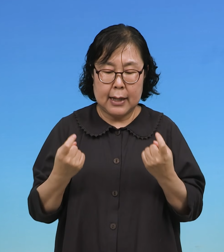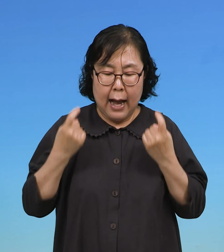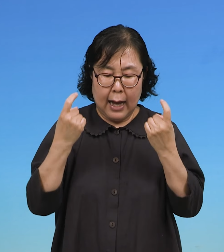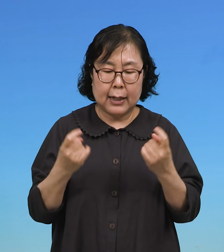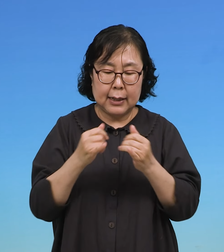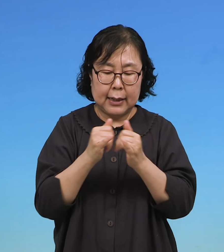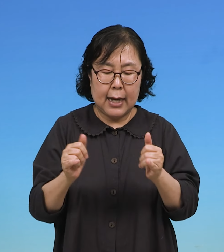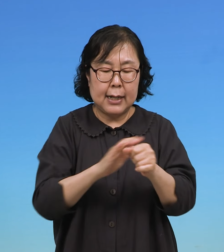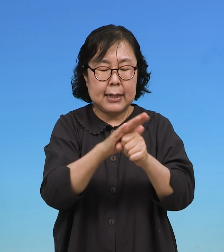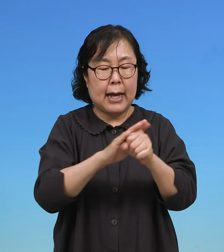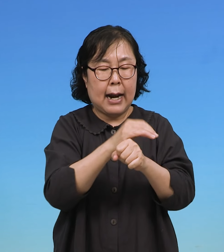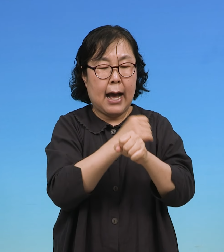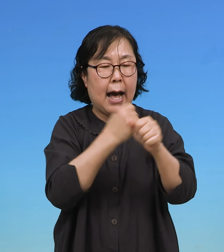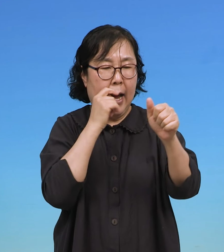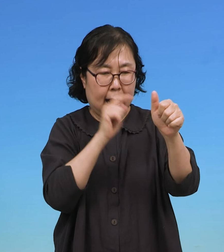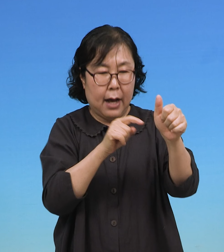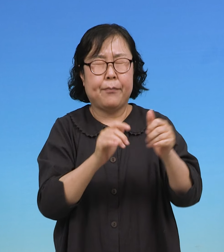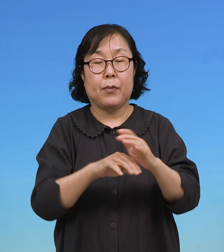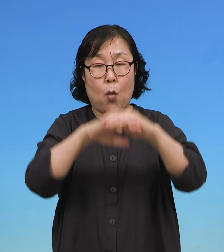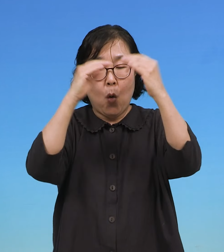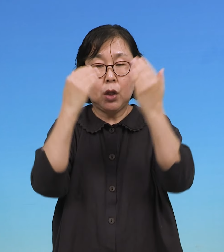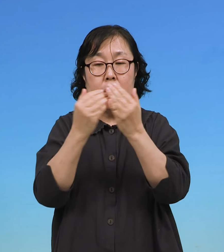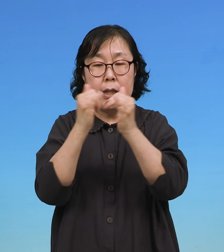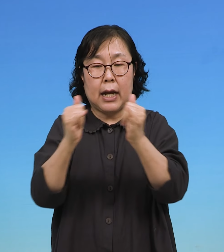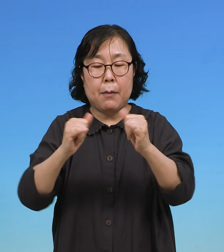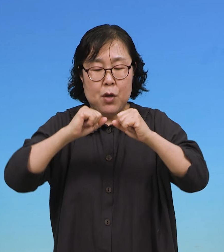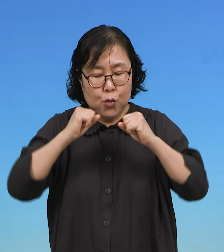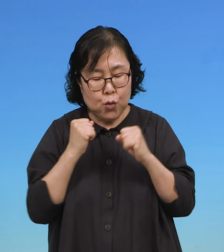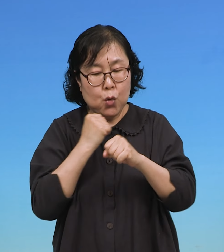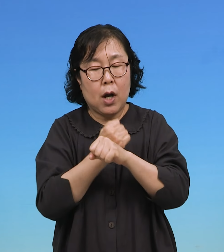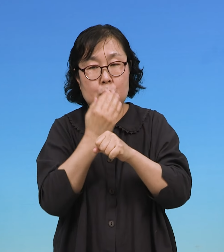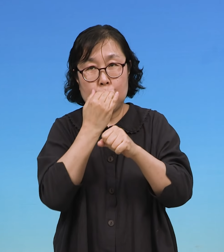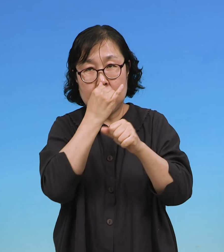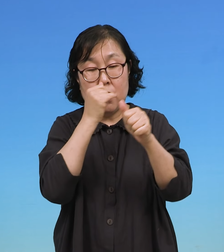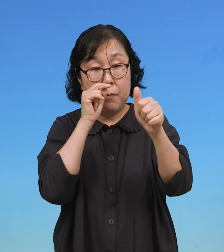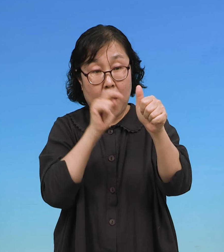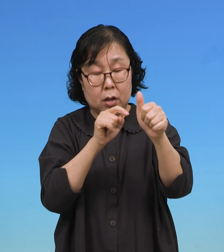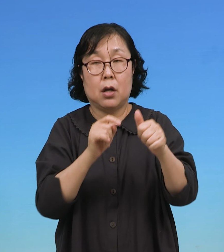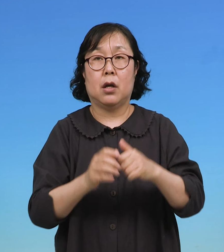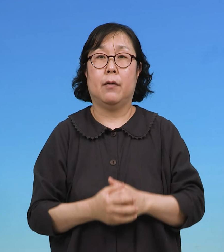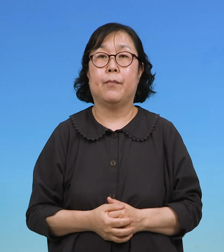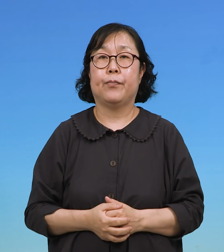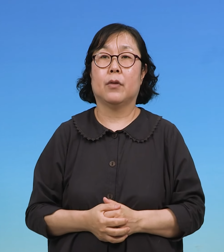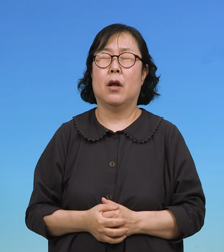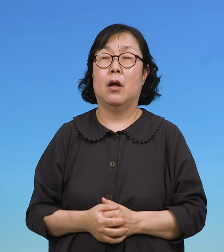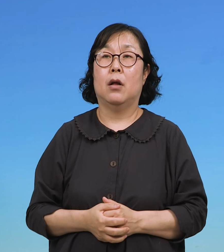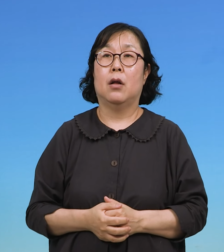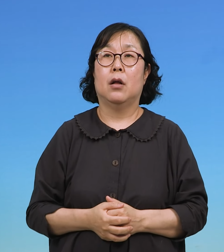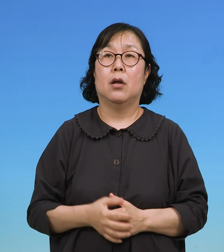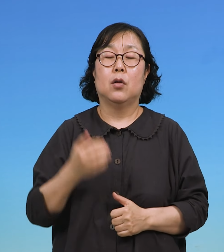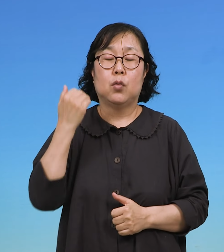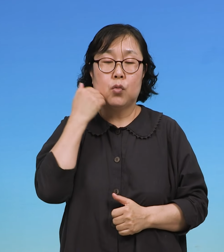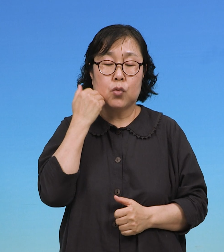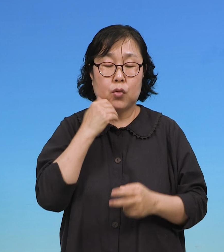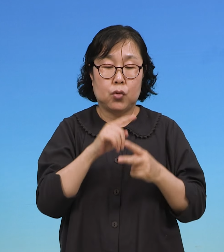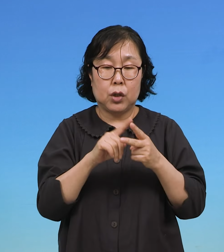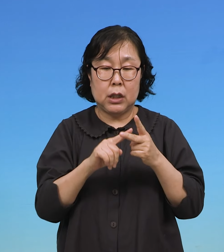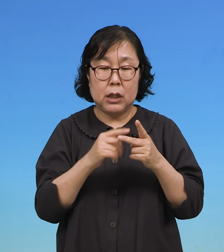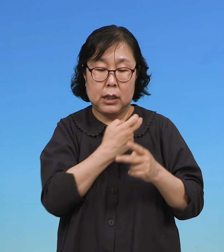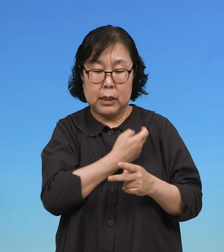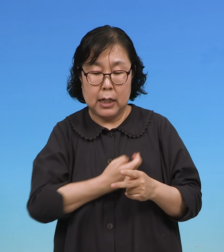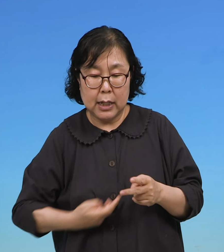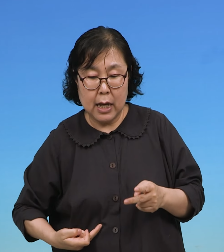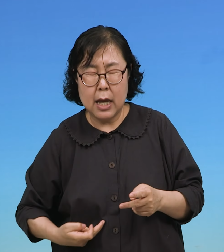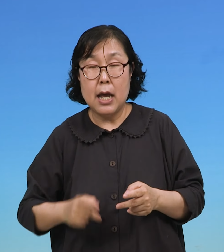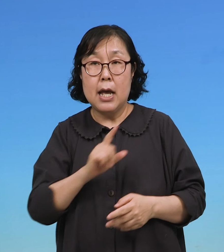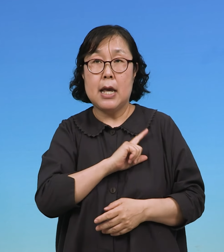명령 아닙니까? 누구나 할 수 있는 명령 아닙니까? 또 마태복음 10장 42절 누구든지 제자의